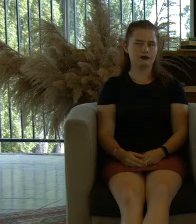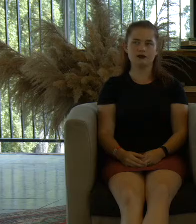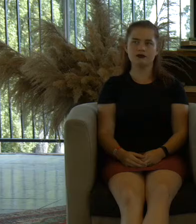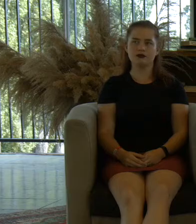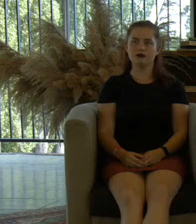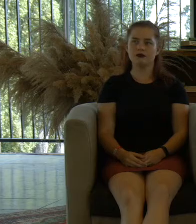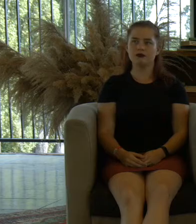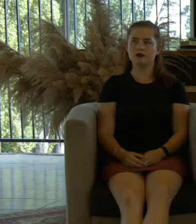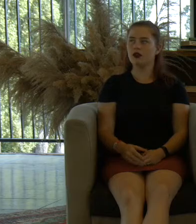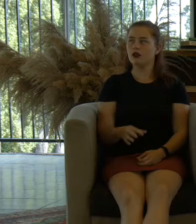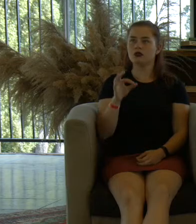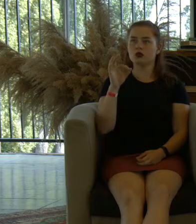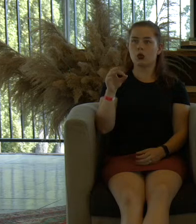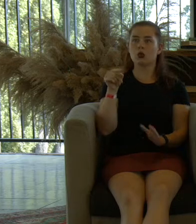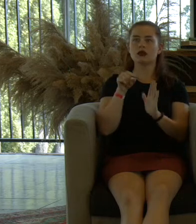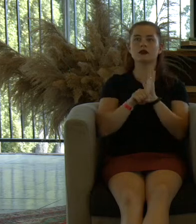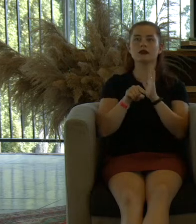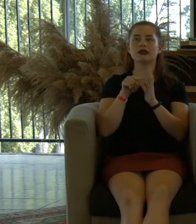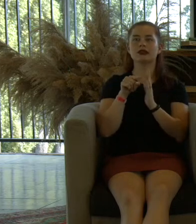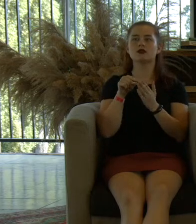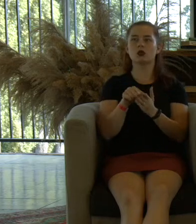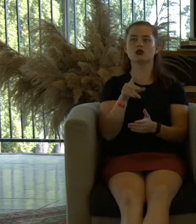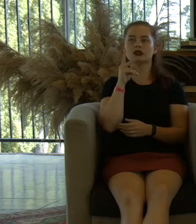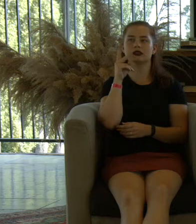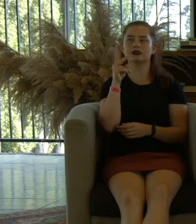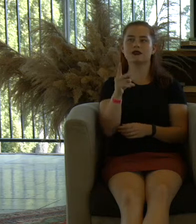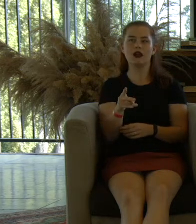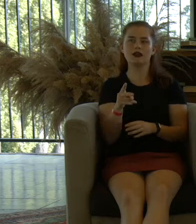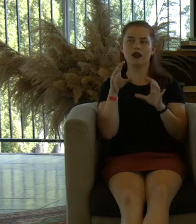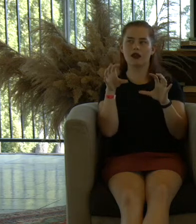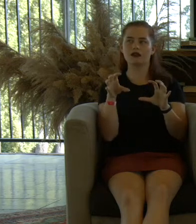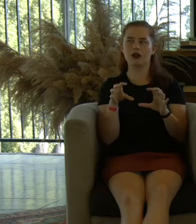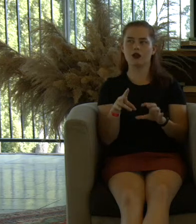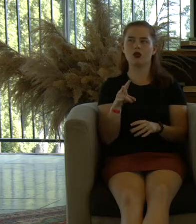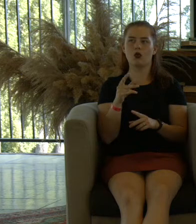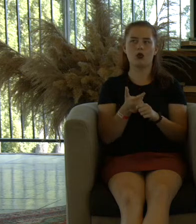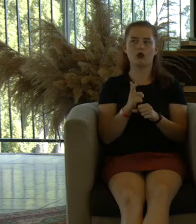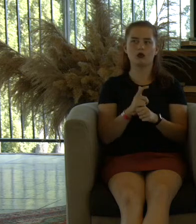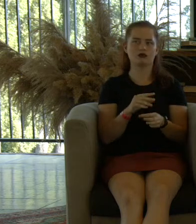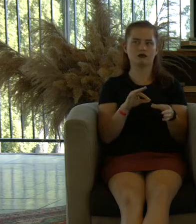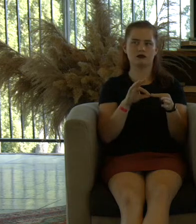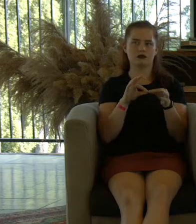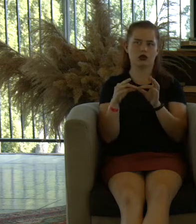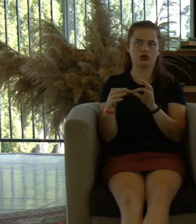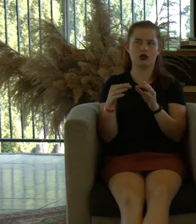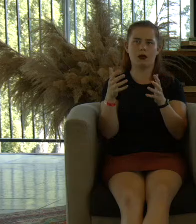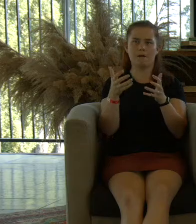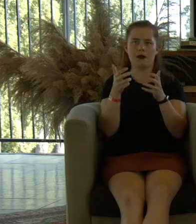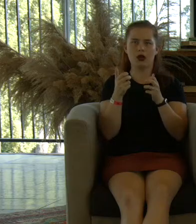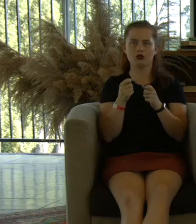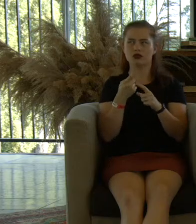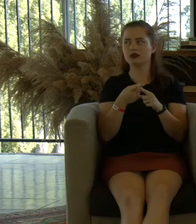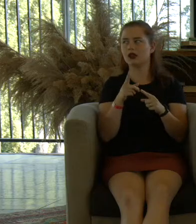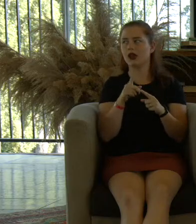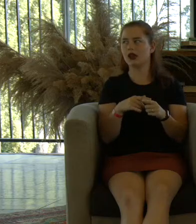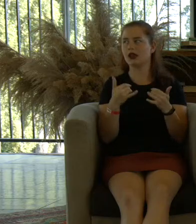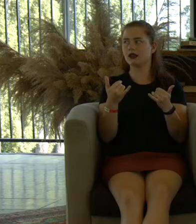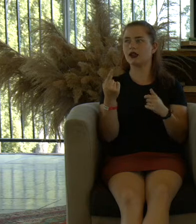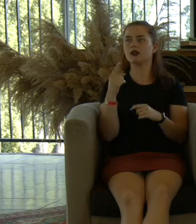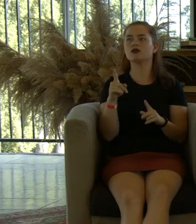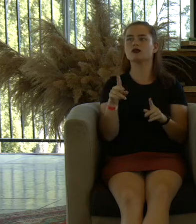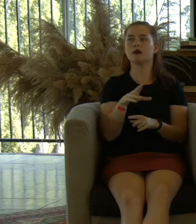В нем ноль смысла с точки зрения закона. Но вы не представляете, какой это геморрой. Получи его. А для того, чтобы…